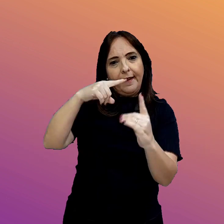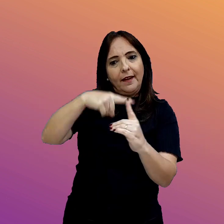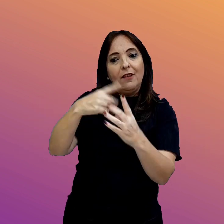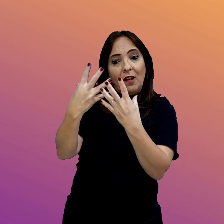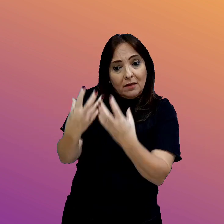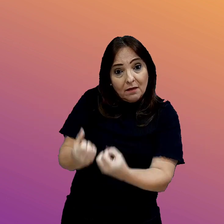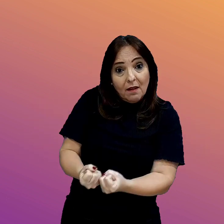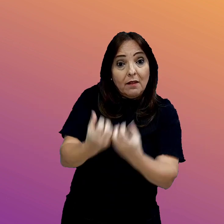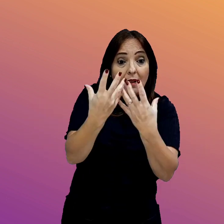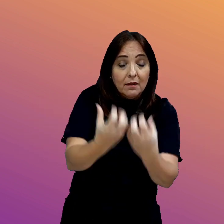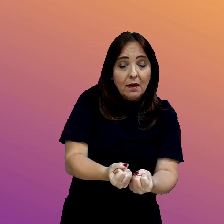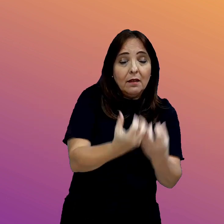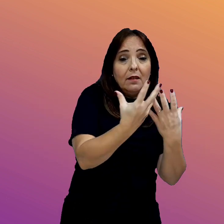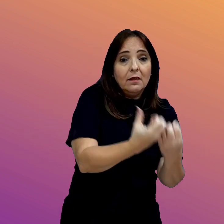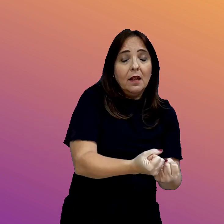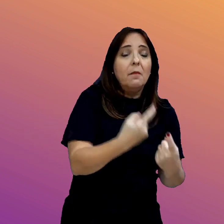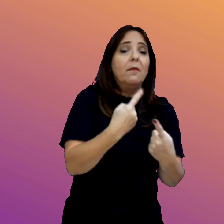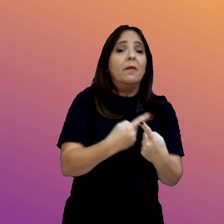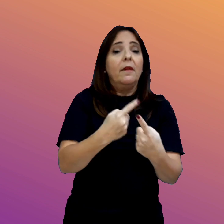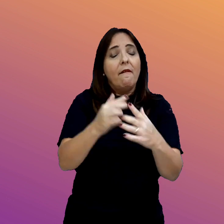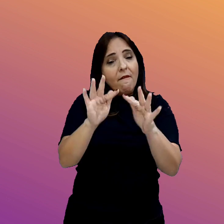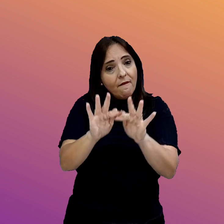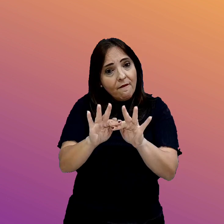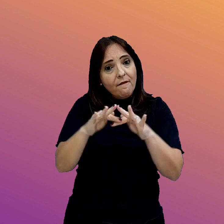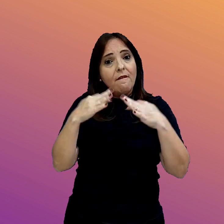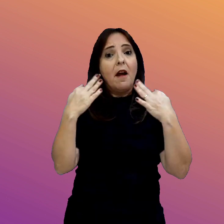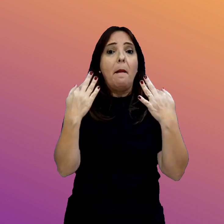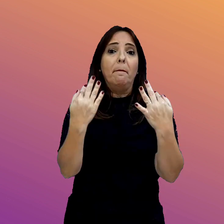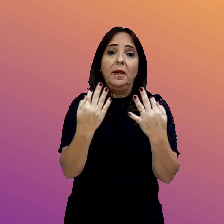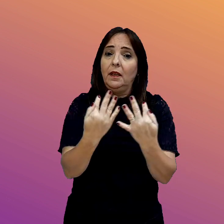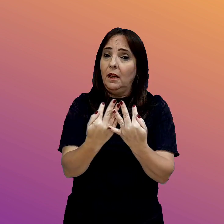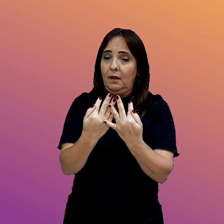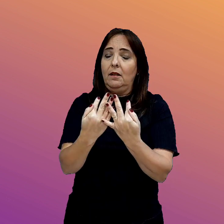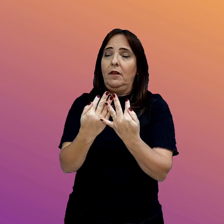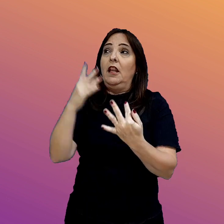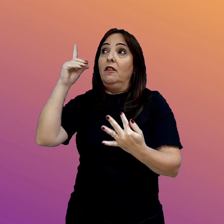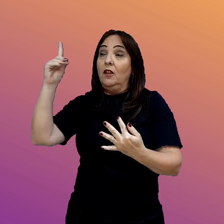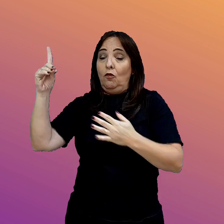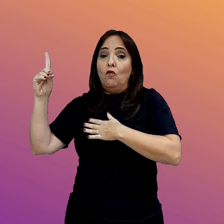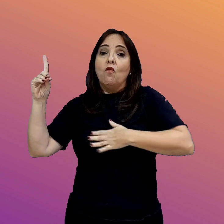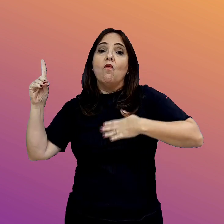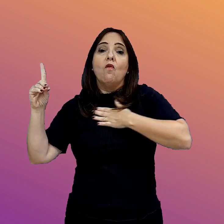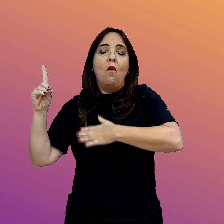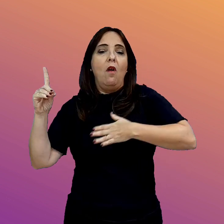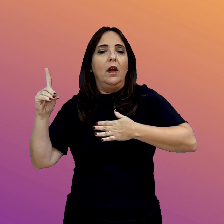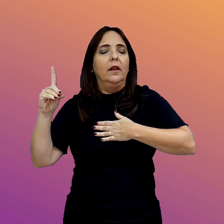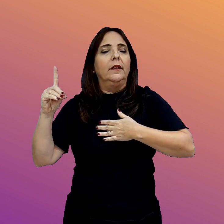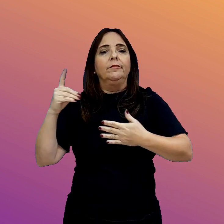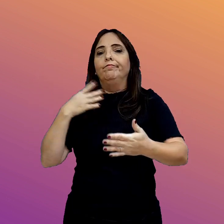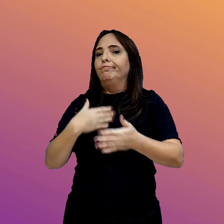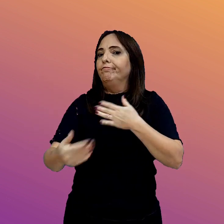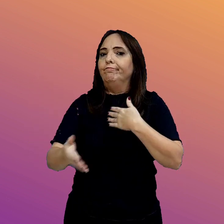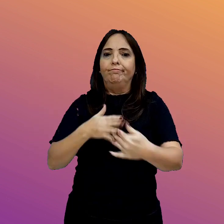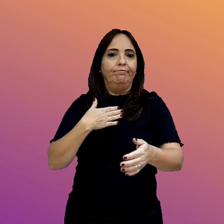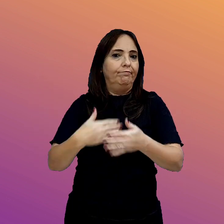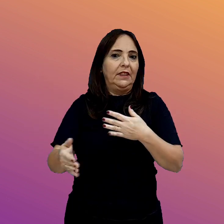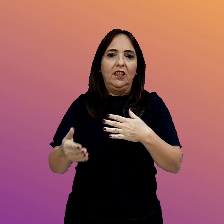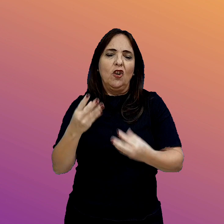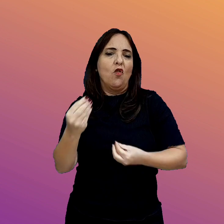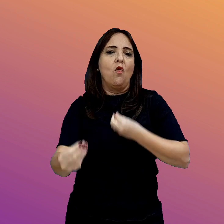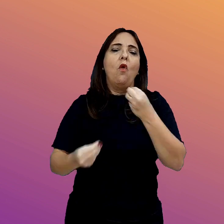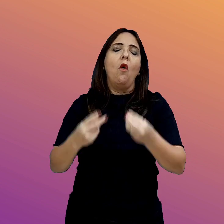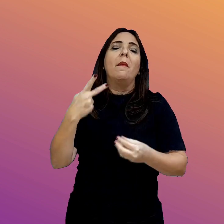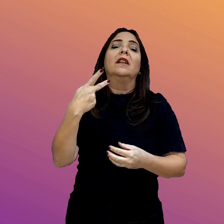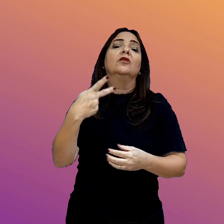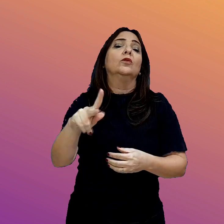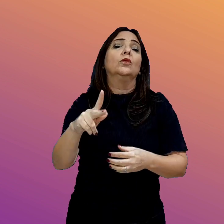importa com as pessoas, e independente do formato da sua família, Deus quer abraçar a sua